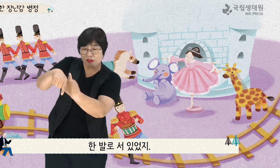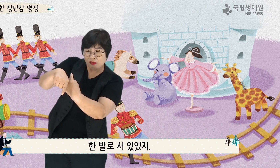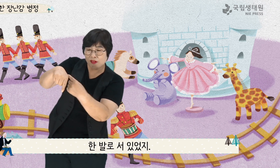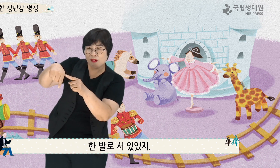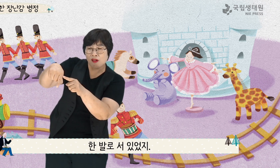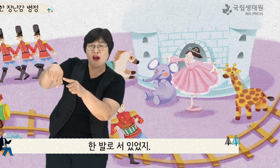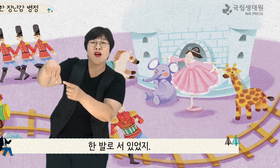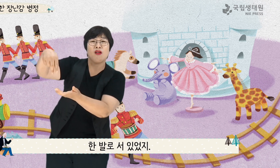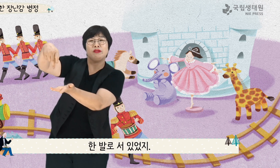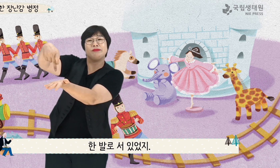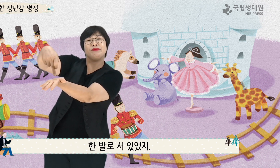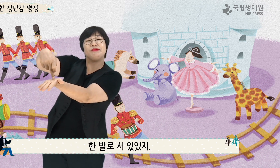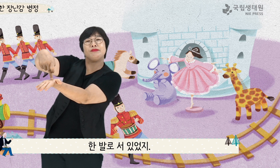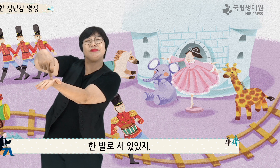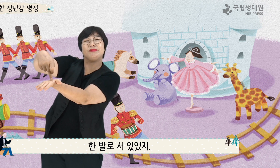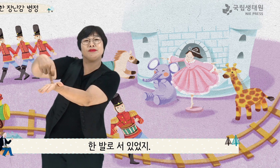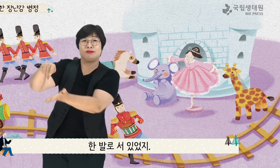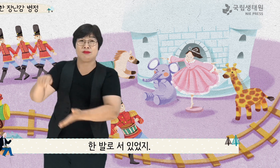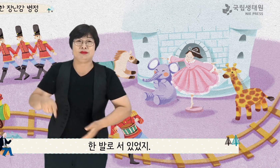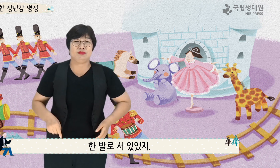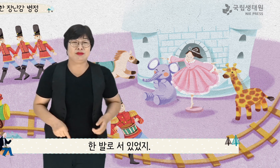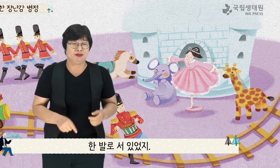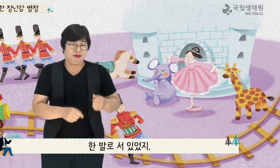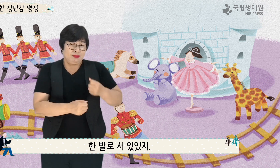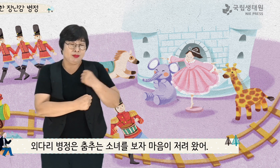한 발로 서 있었지.